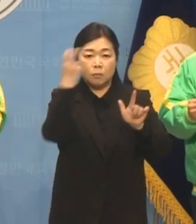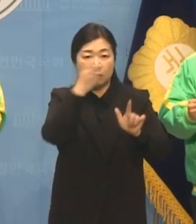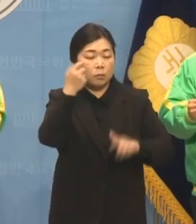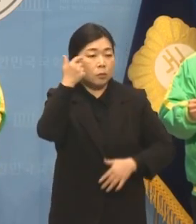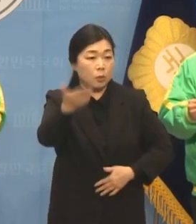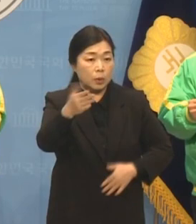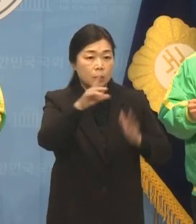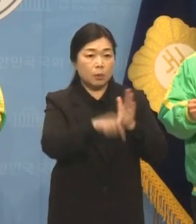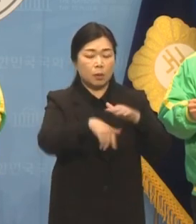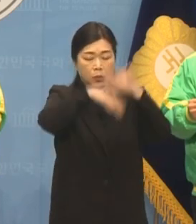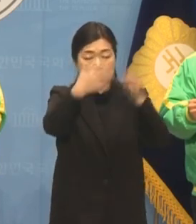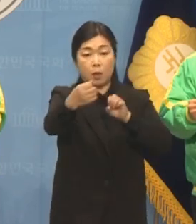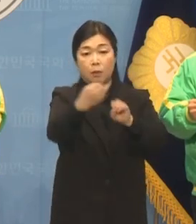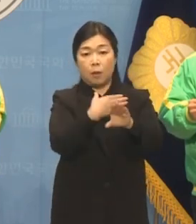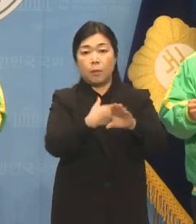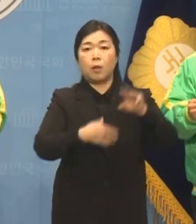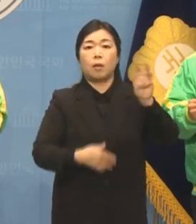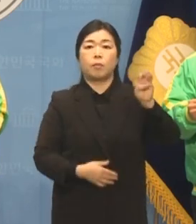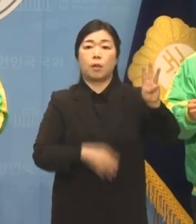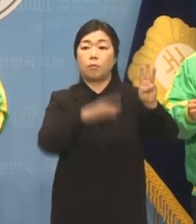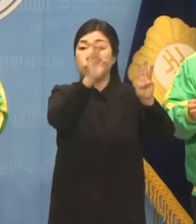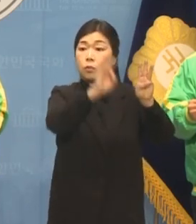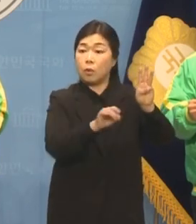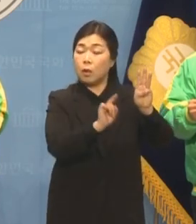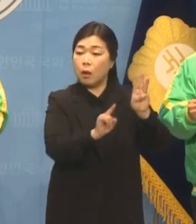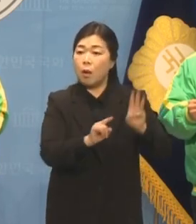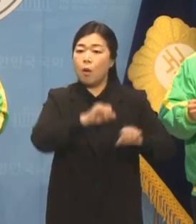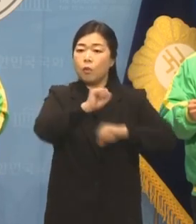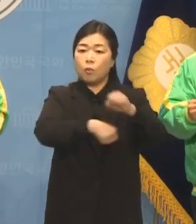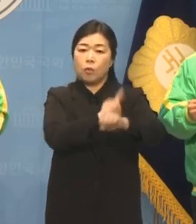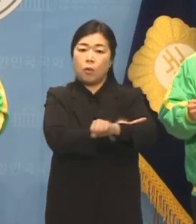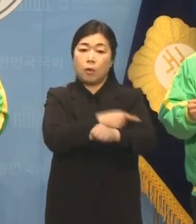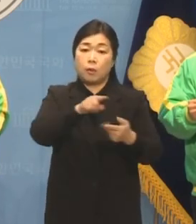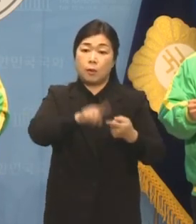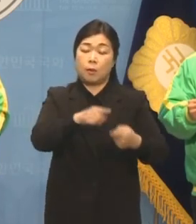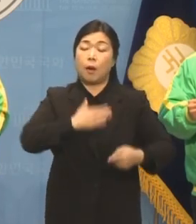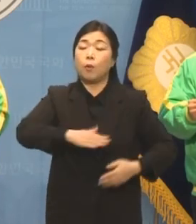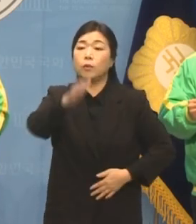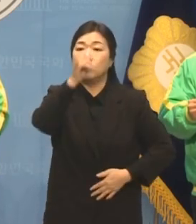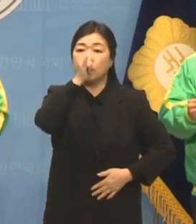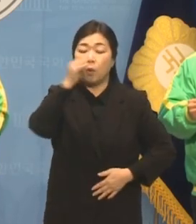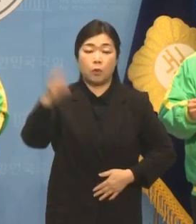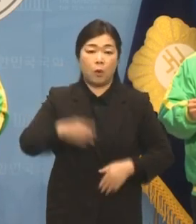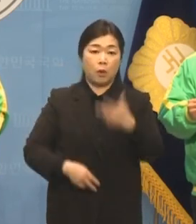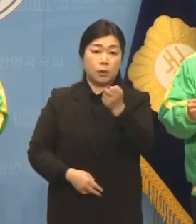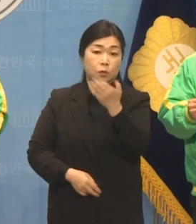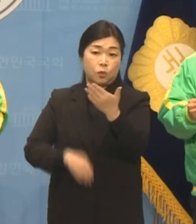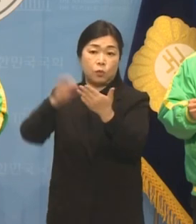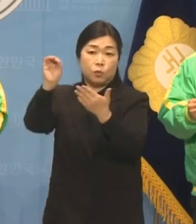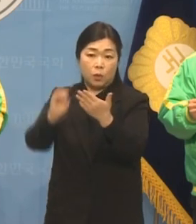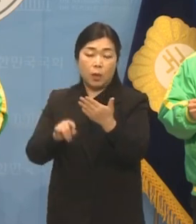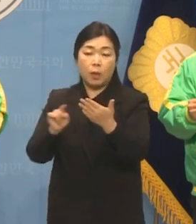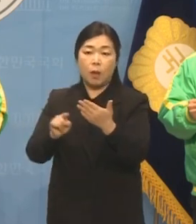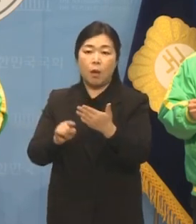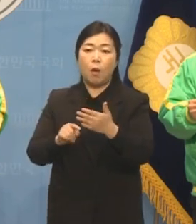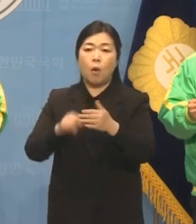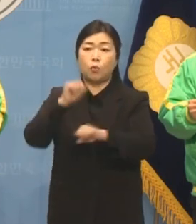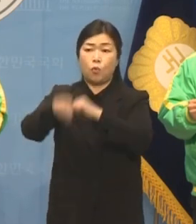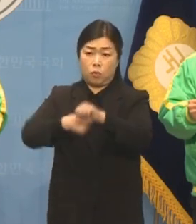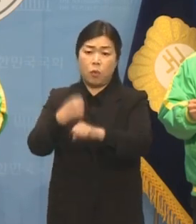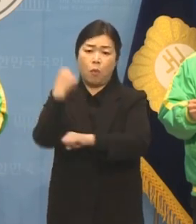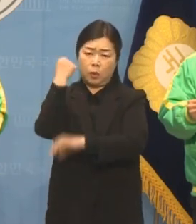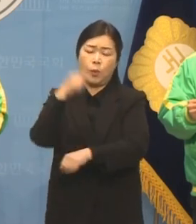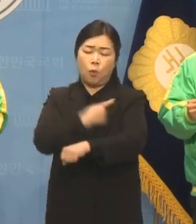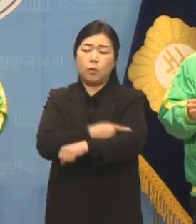전체 응답자의 33%가 동물권에 대해 알고 있고 79%가 동물에게도 기본권이 있다는